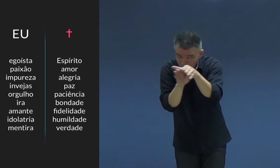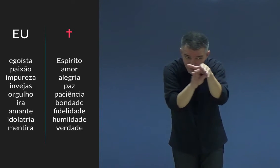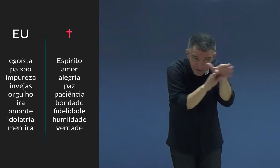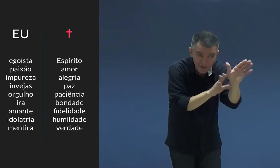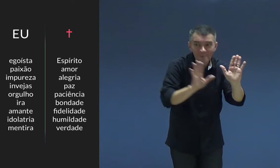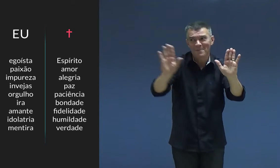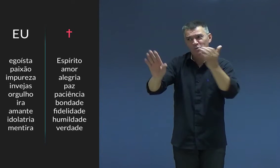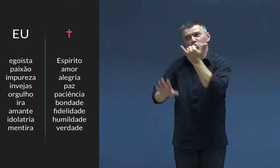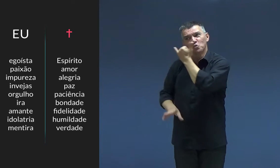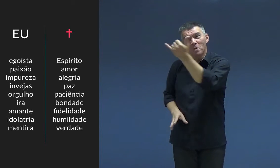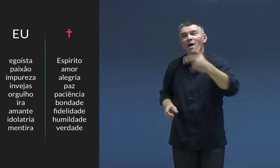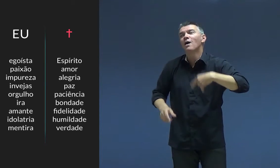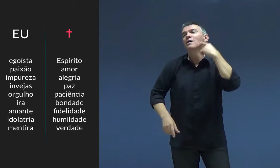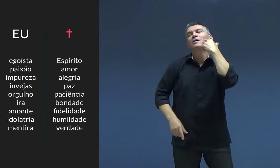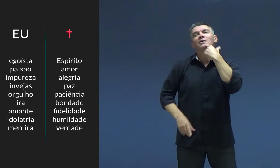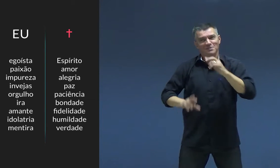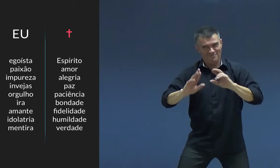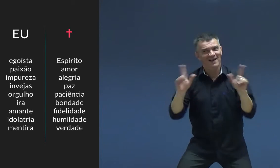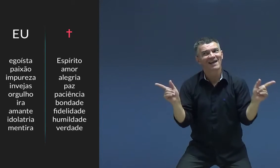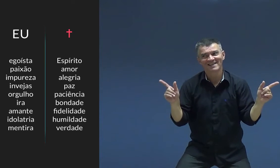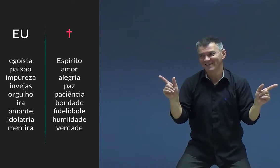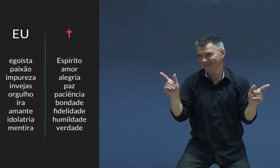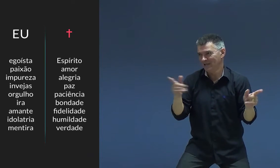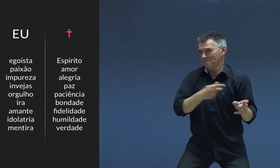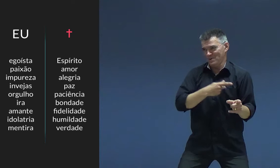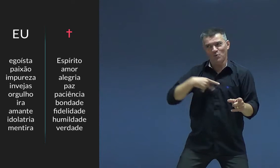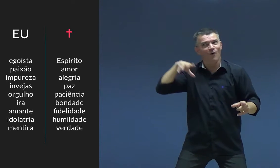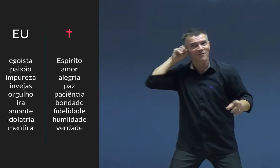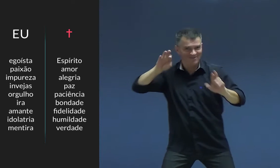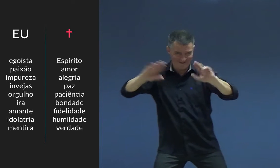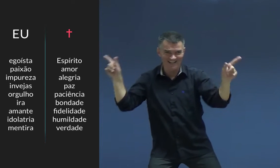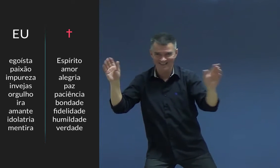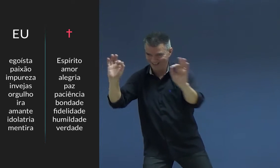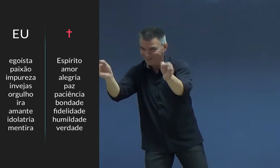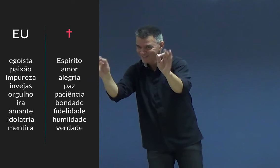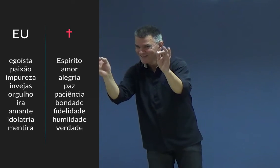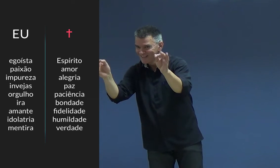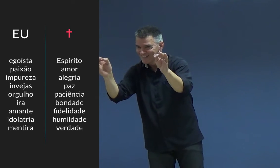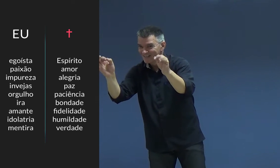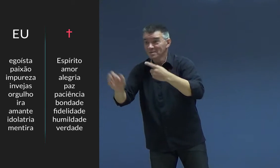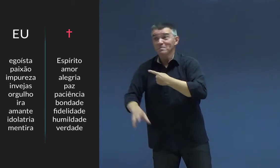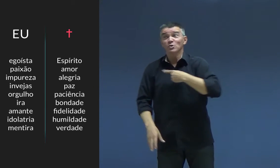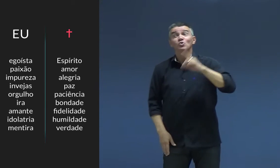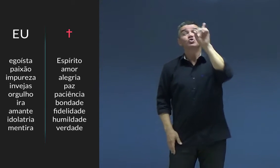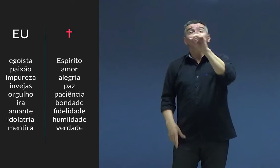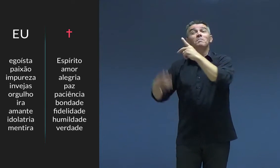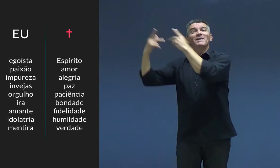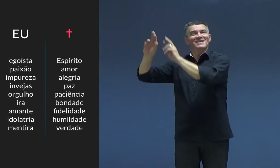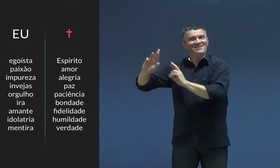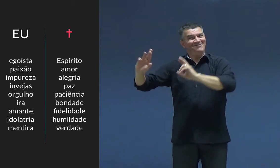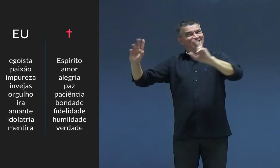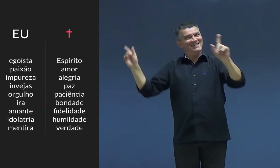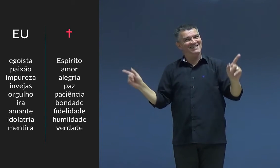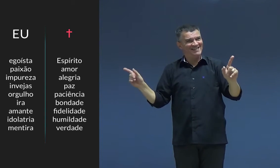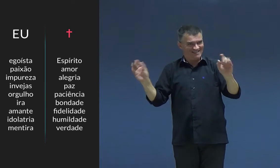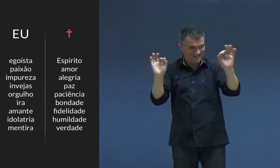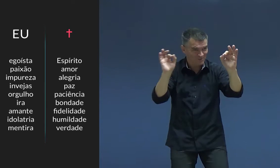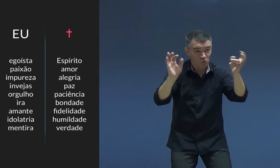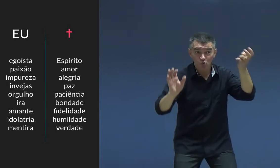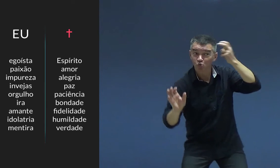eu tô aqui aconselhando vocês. Né? Desculpa, né? Porque pastor de sul e pastor de domingo é diferente. Então, pastor de